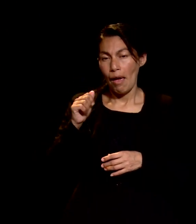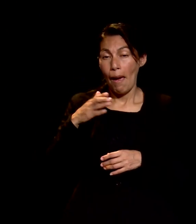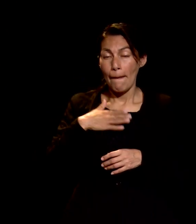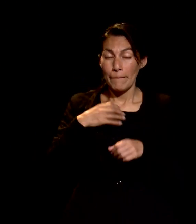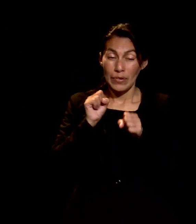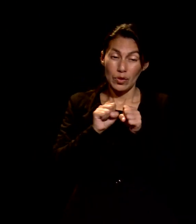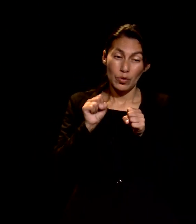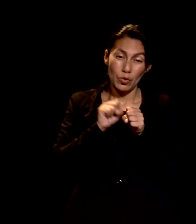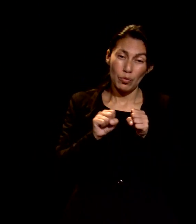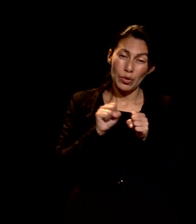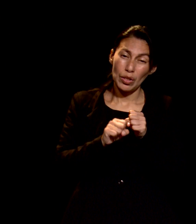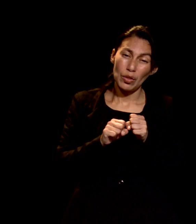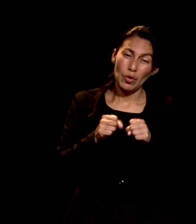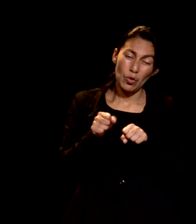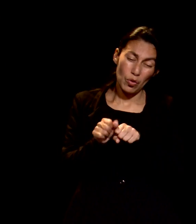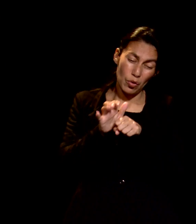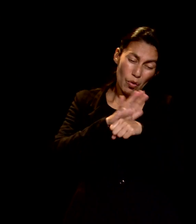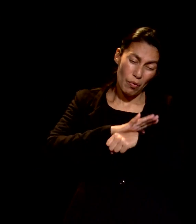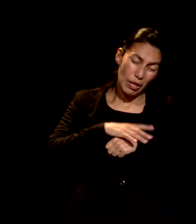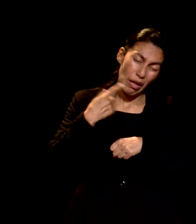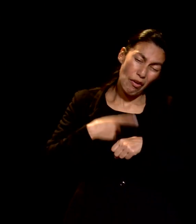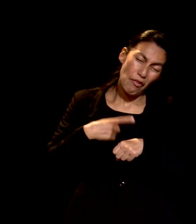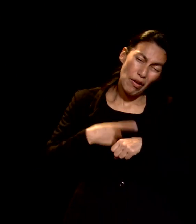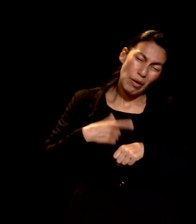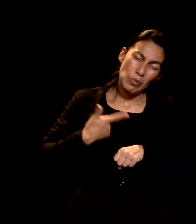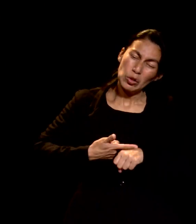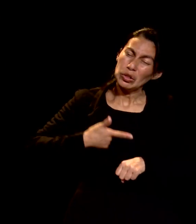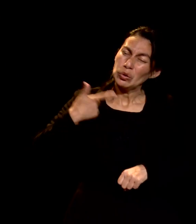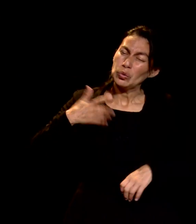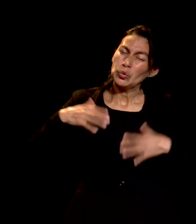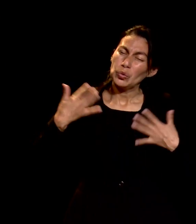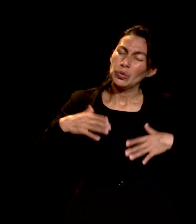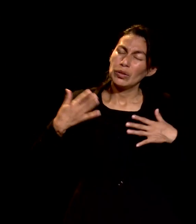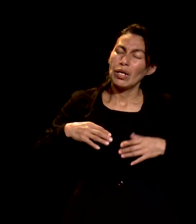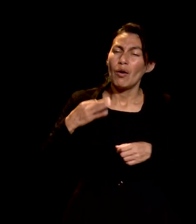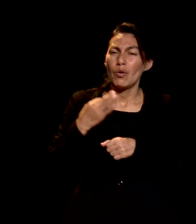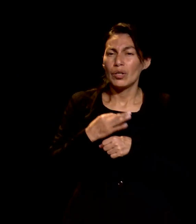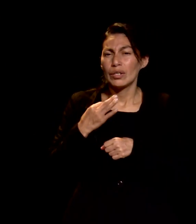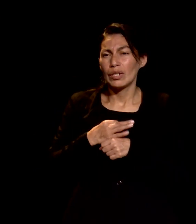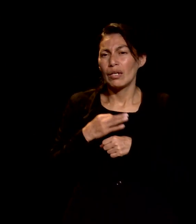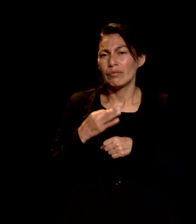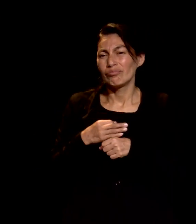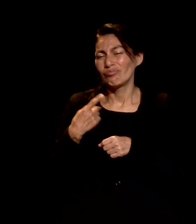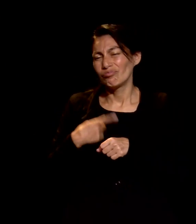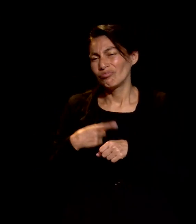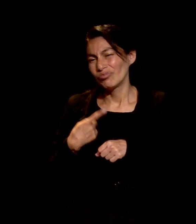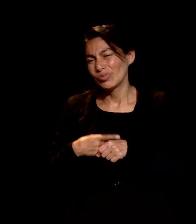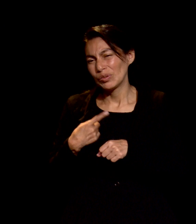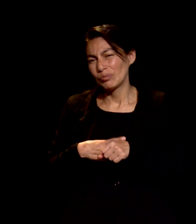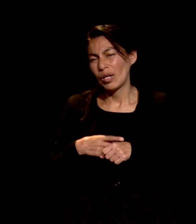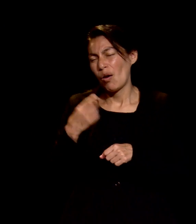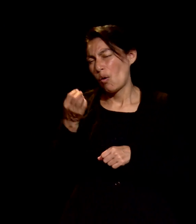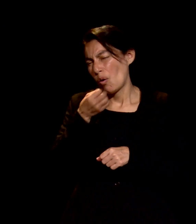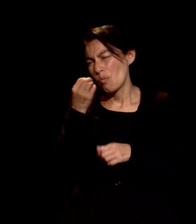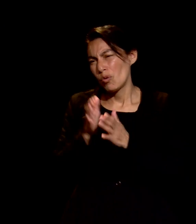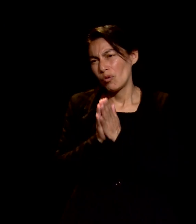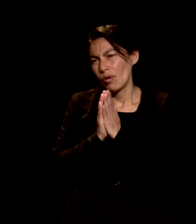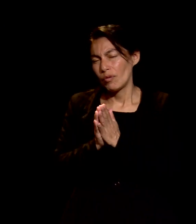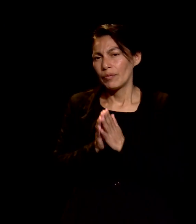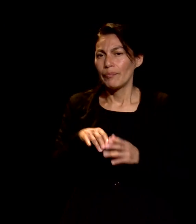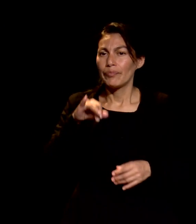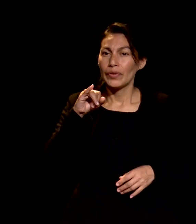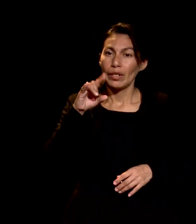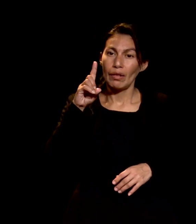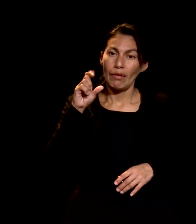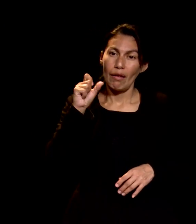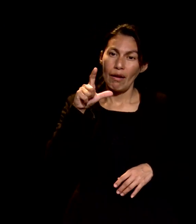sobrino Que está recuperándose de COVID Todavía está en cama Y la están rehabilitando Vamos a estar orando Y Dalia